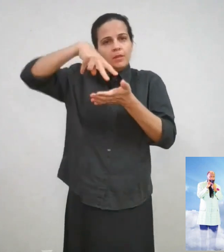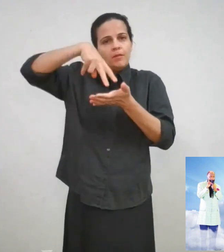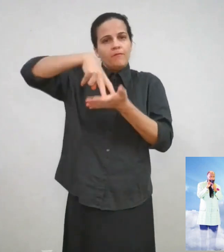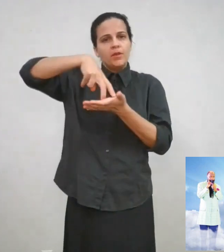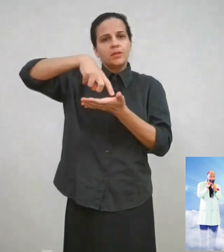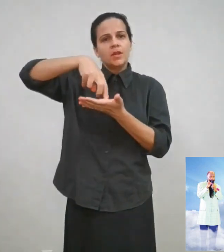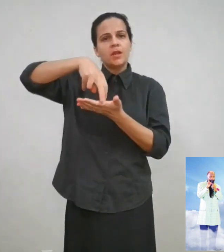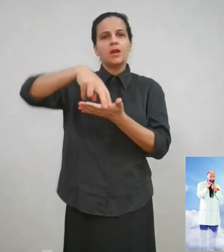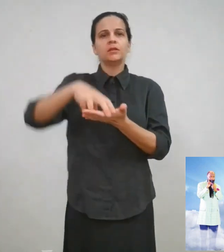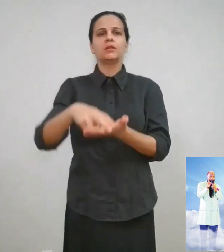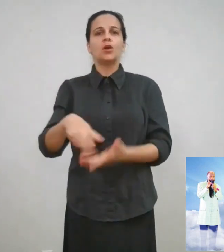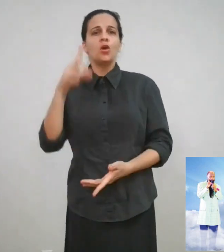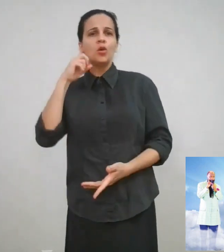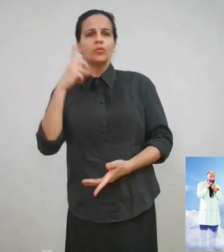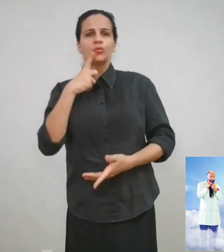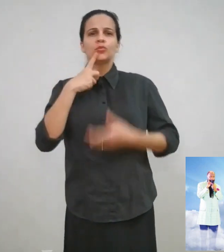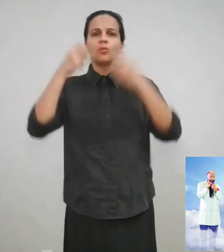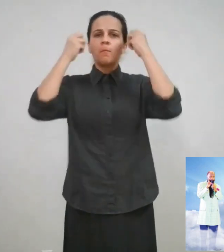ouvir, nesta noite.